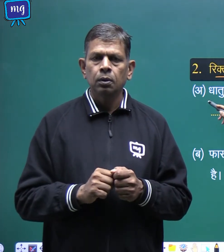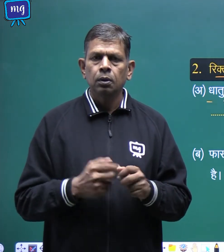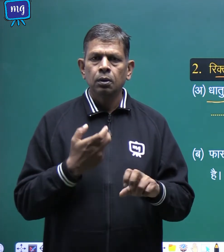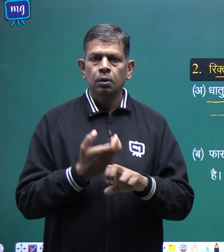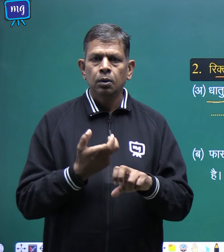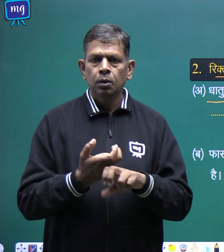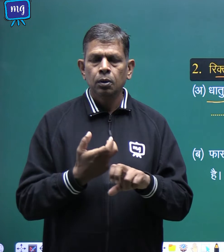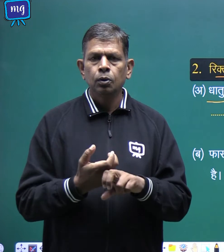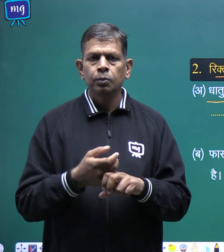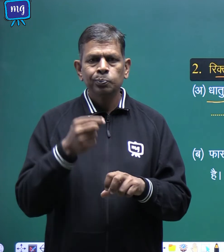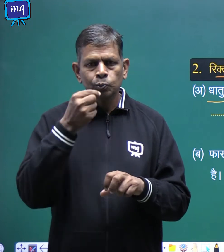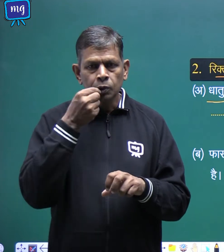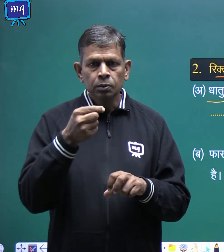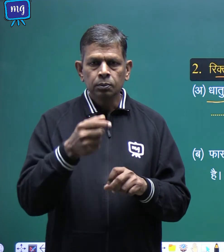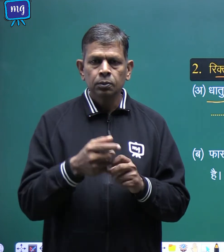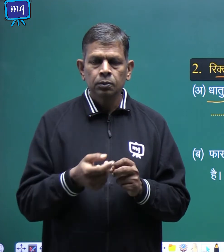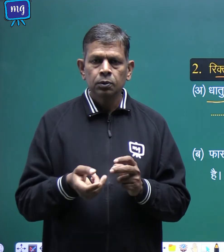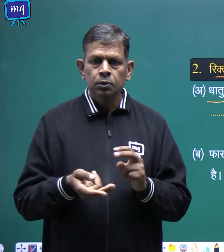धातुएं अम्लों से